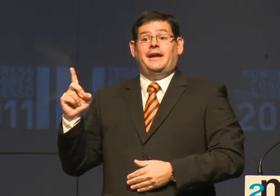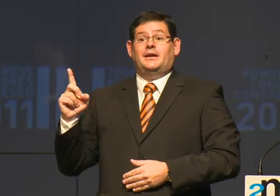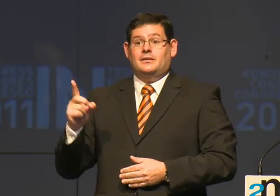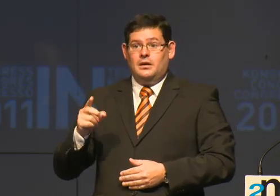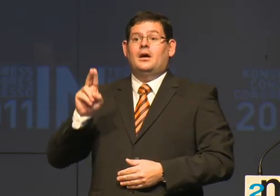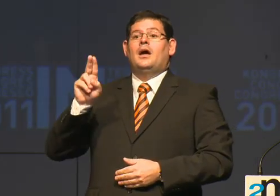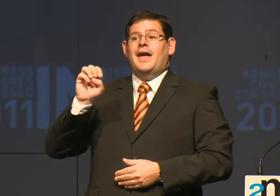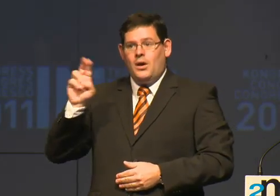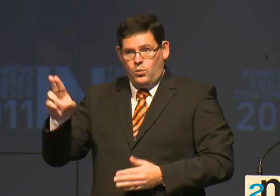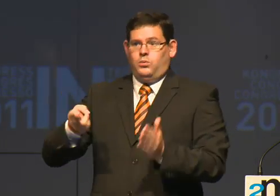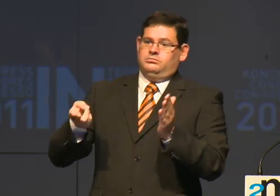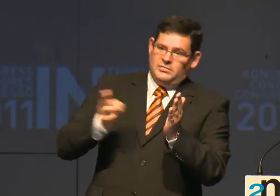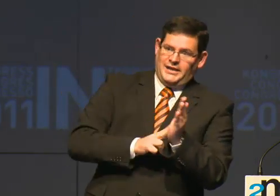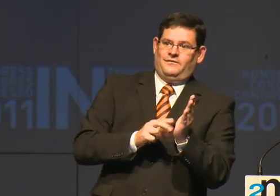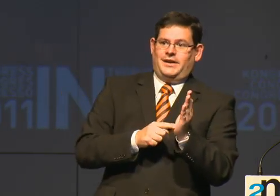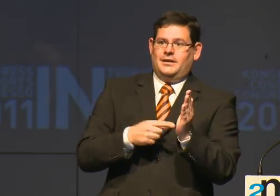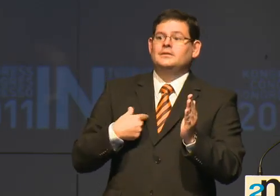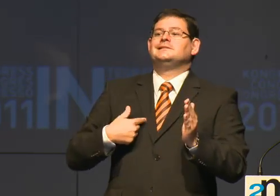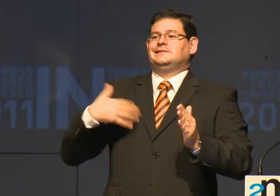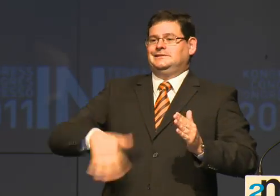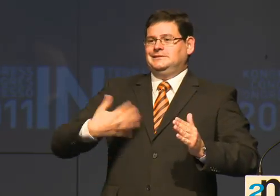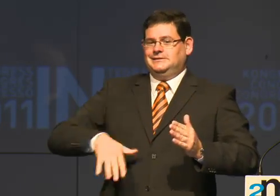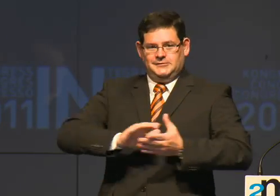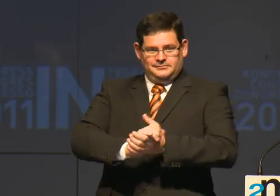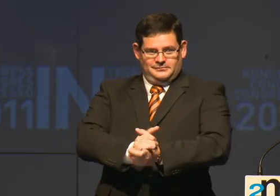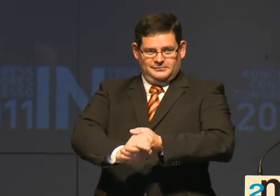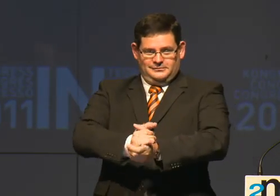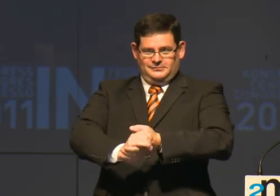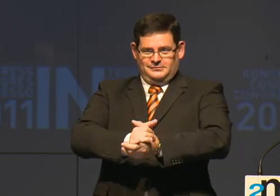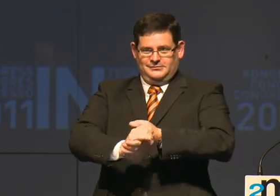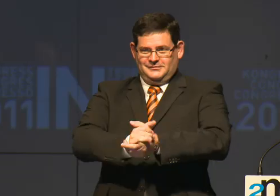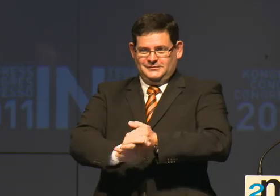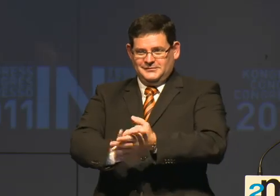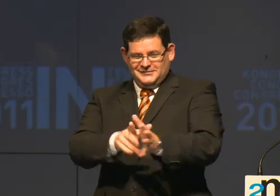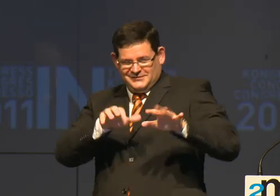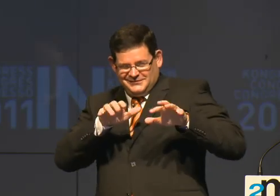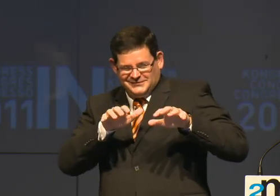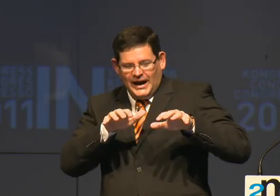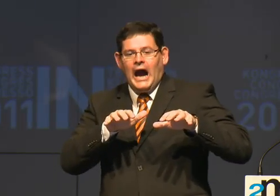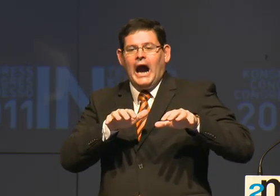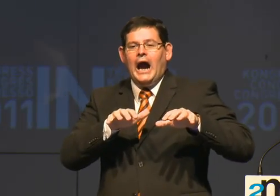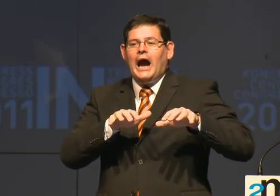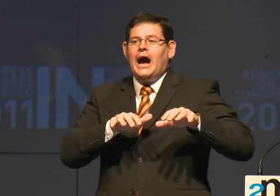existe dans cette convention qui concerne les femmes sourdes et les enfants, qui concerne les maltraitances.